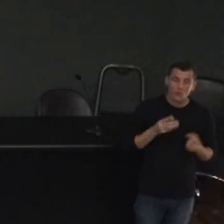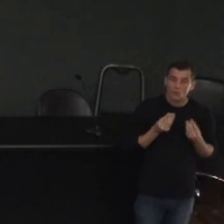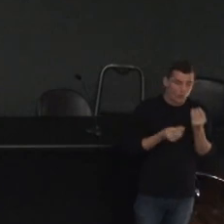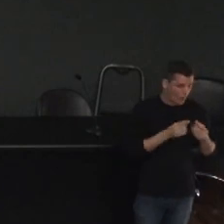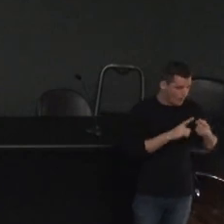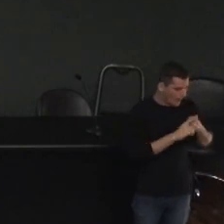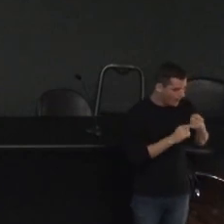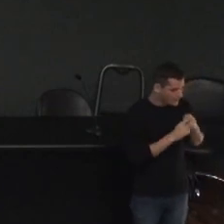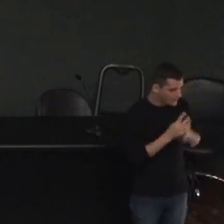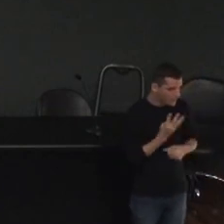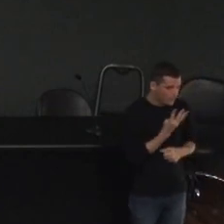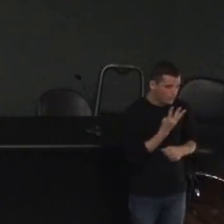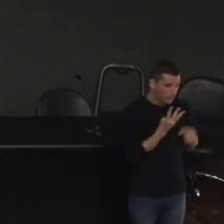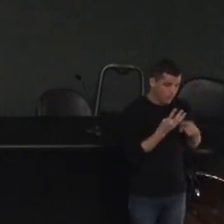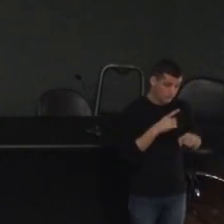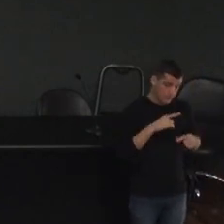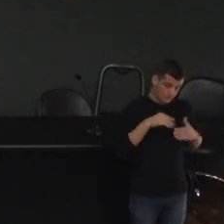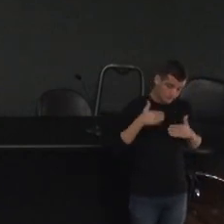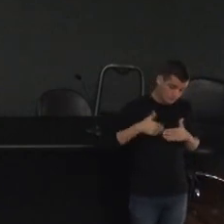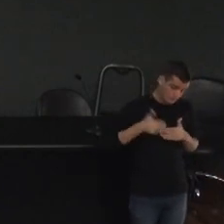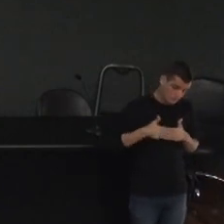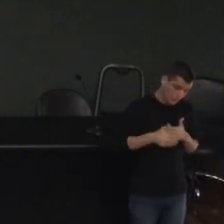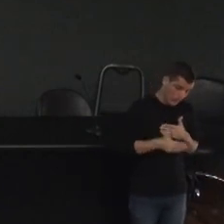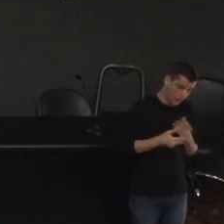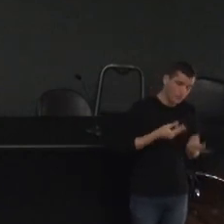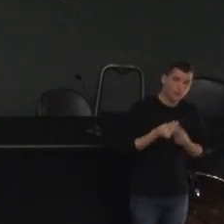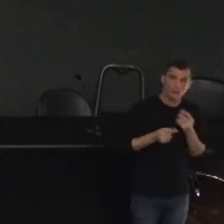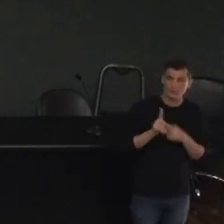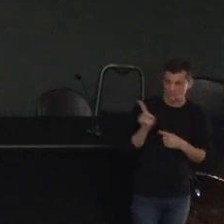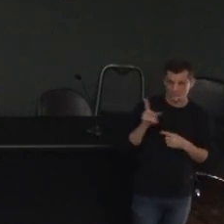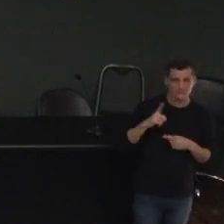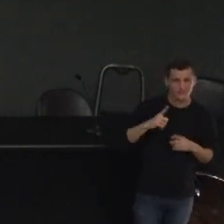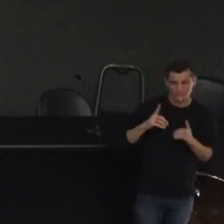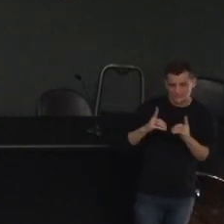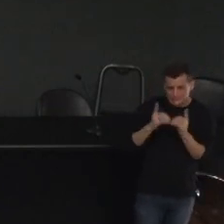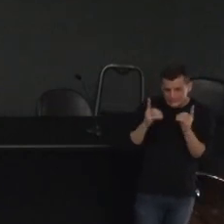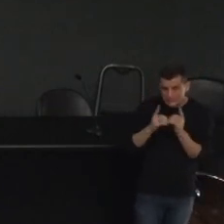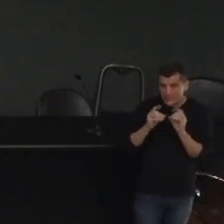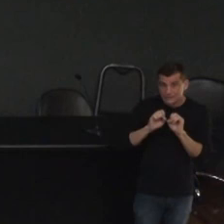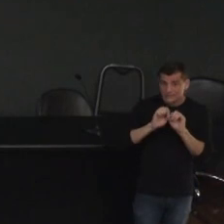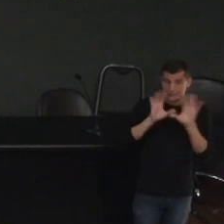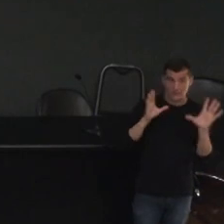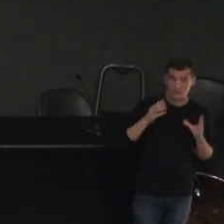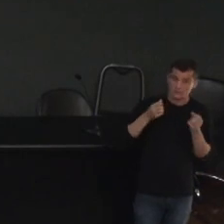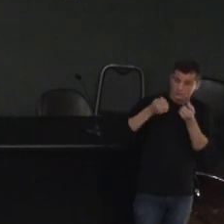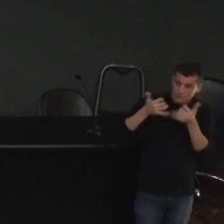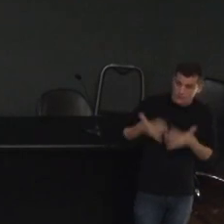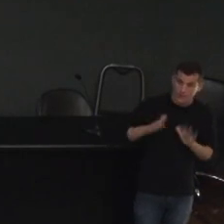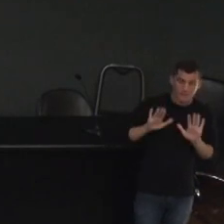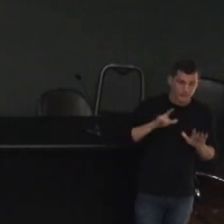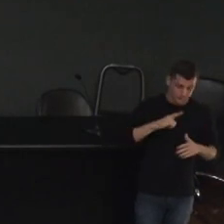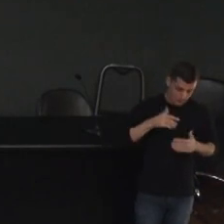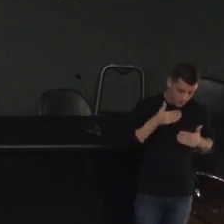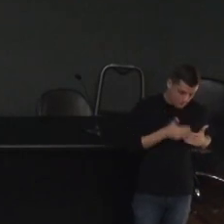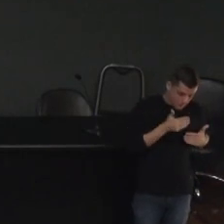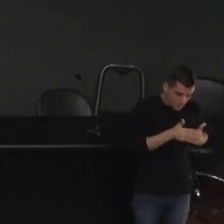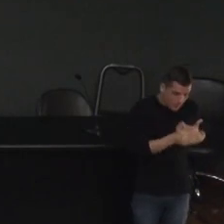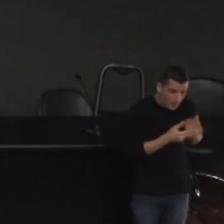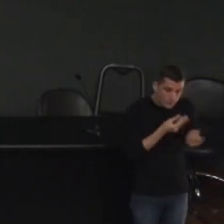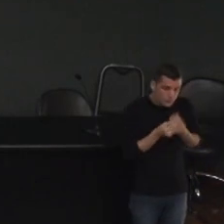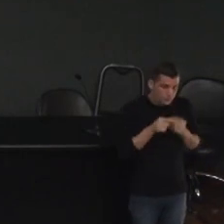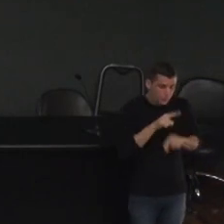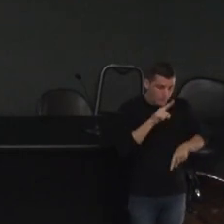isso aqui obviamente que eu botei numa forma mais didática mas você tem exatamente o passo a passo de como este